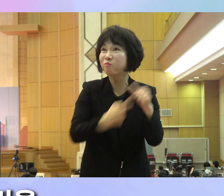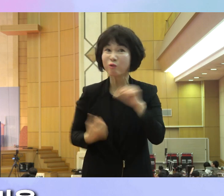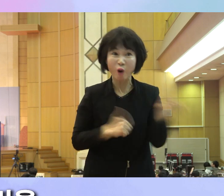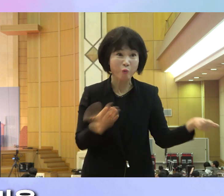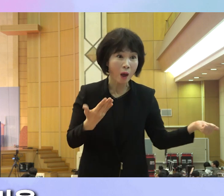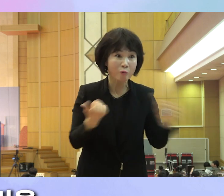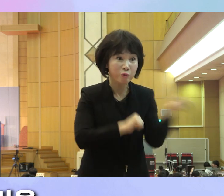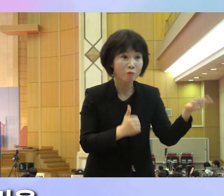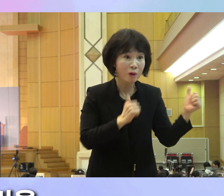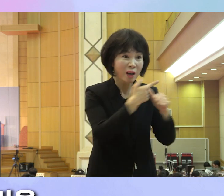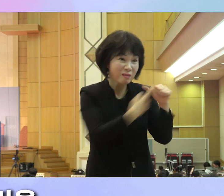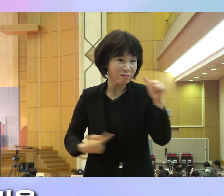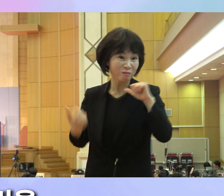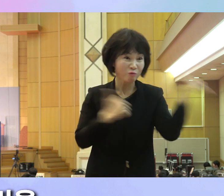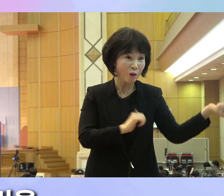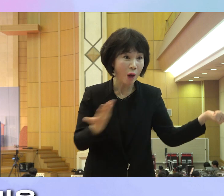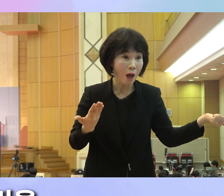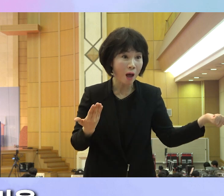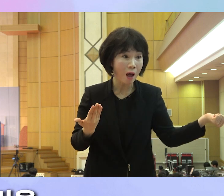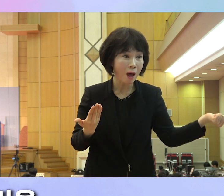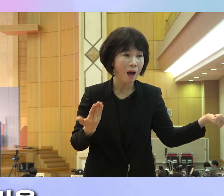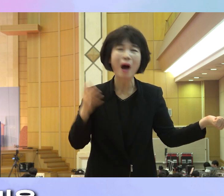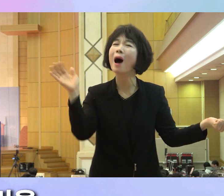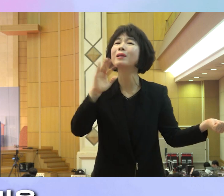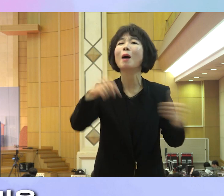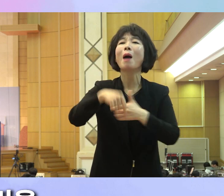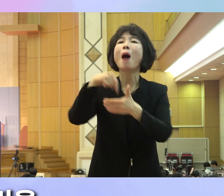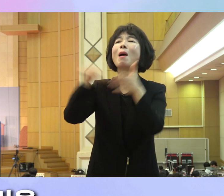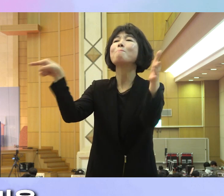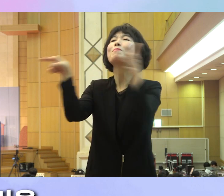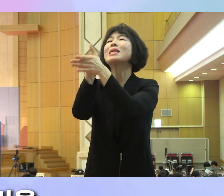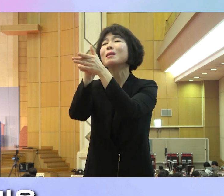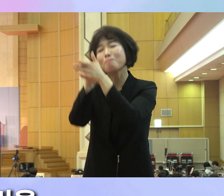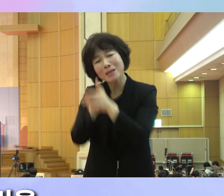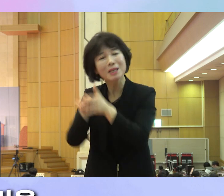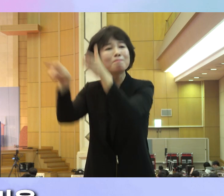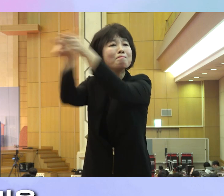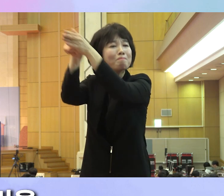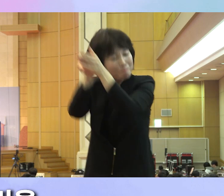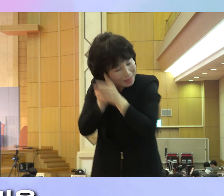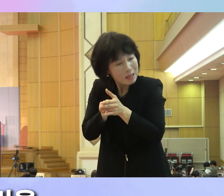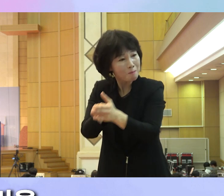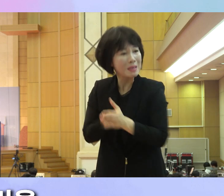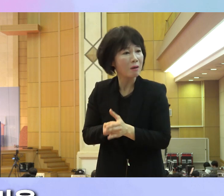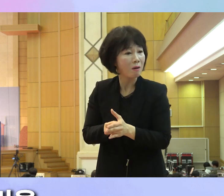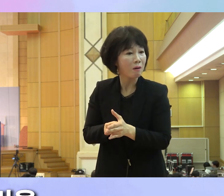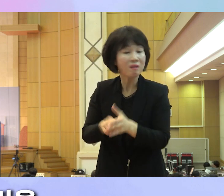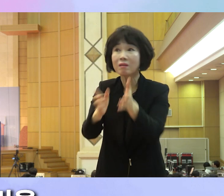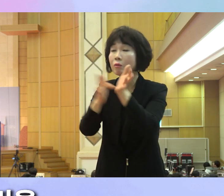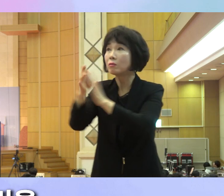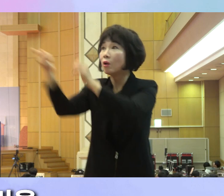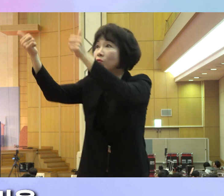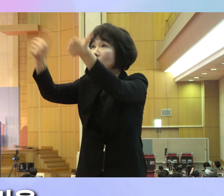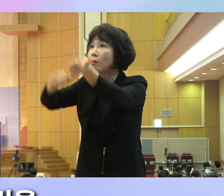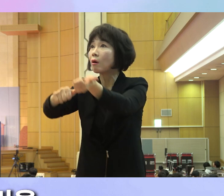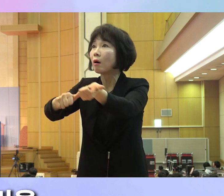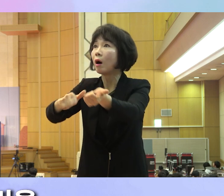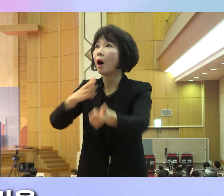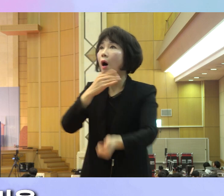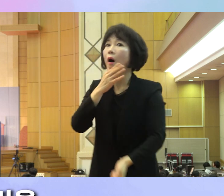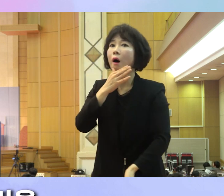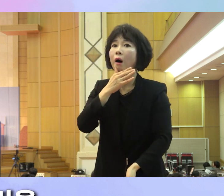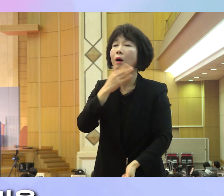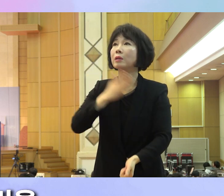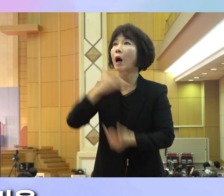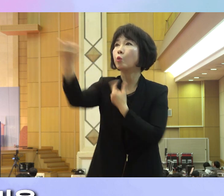하는 것은 믿음으로 하는 거지, 예수님이 십자가에 못 박아 죽었을 때 나도 똑같이 십자가에